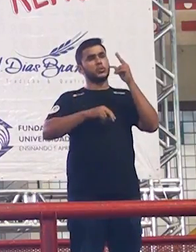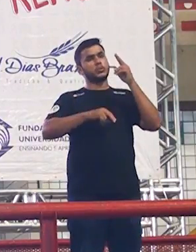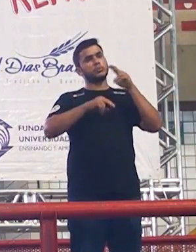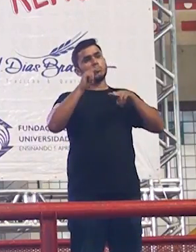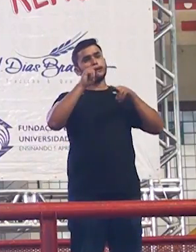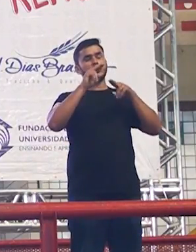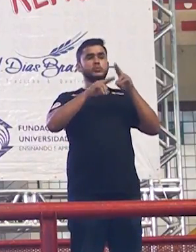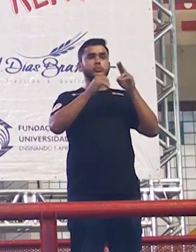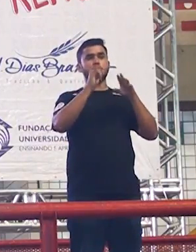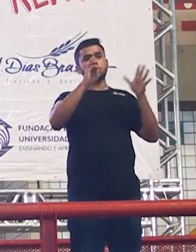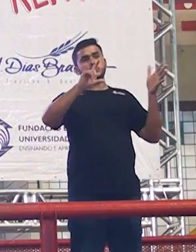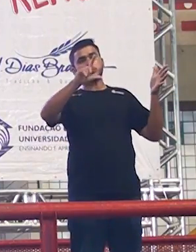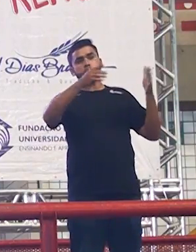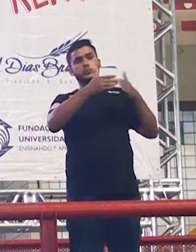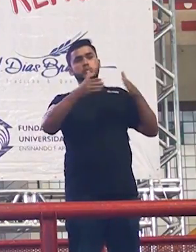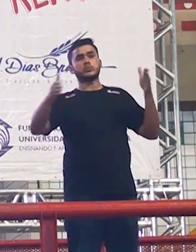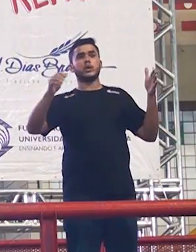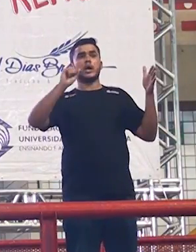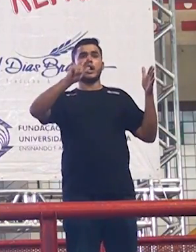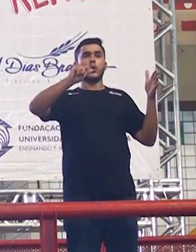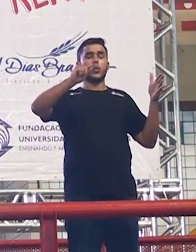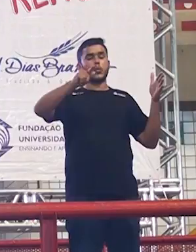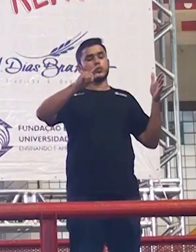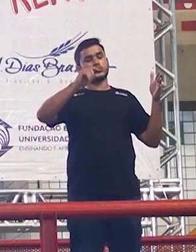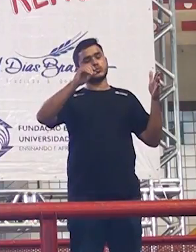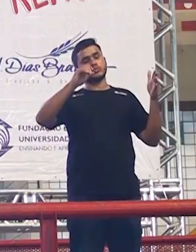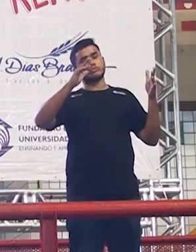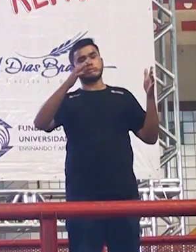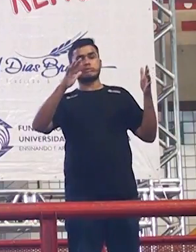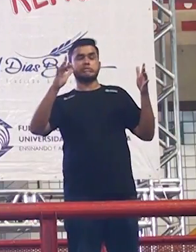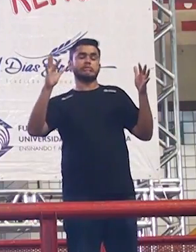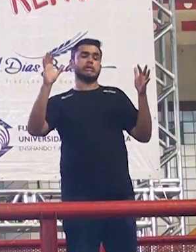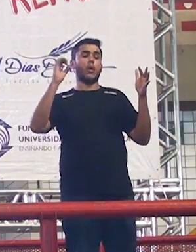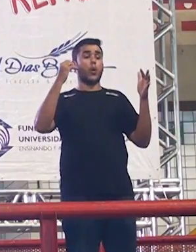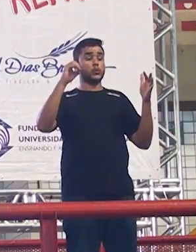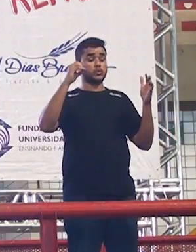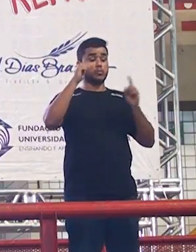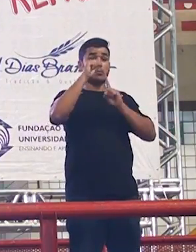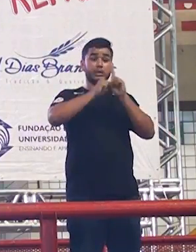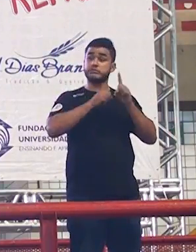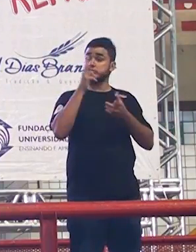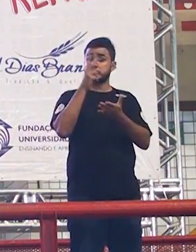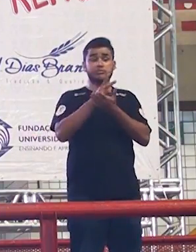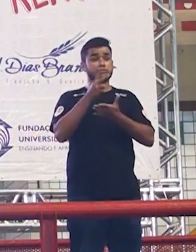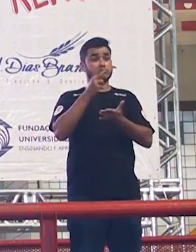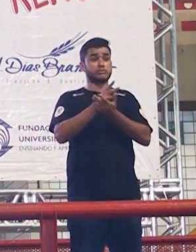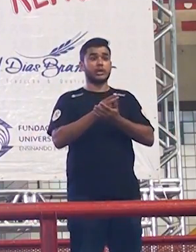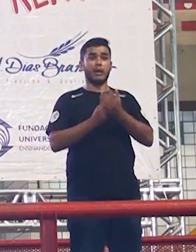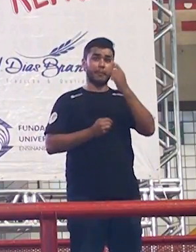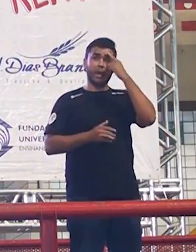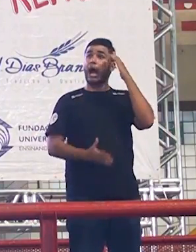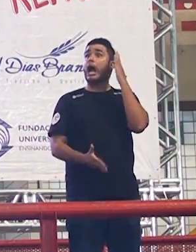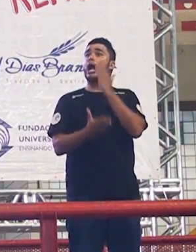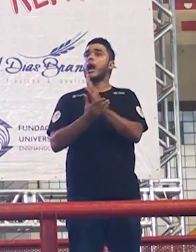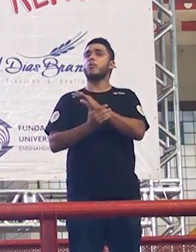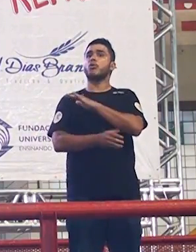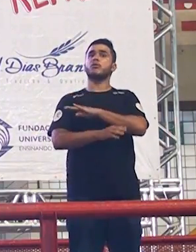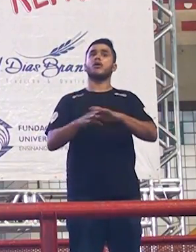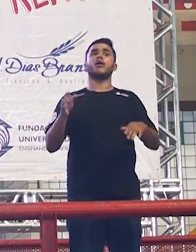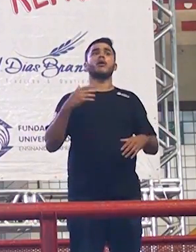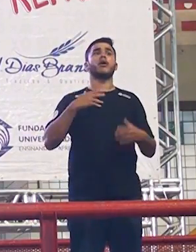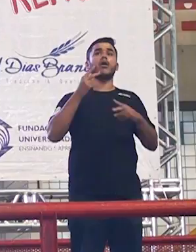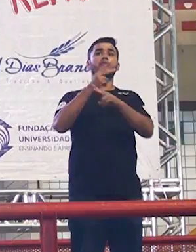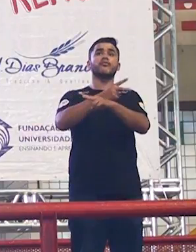julho, agosto, setembro, até outubro venta demais. Mas todo ano tem. E o vento não cessa. É um